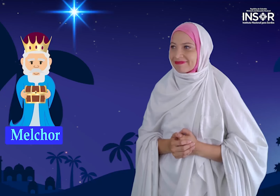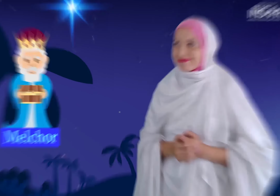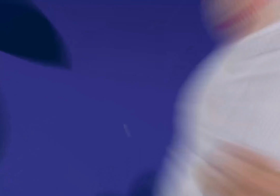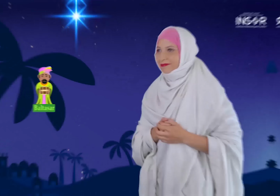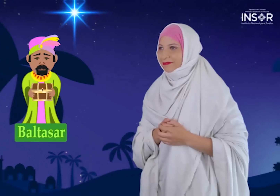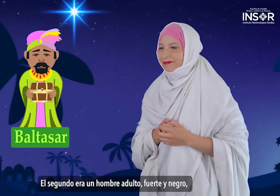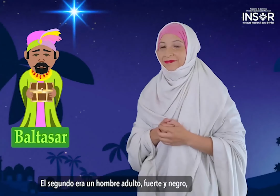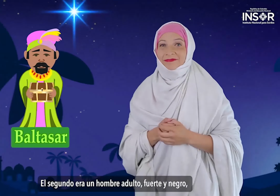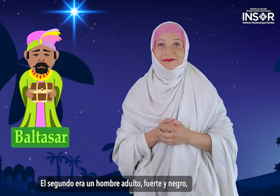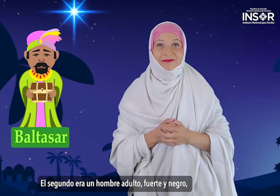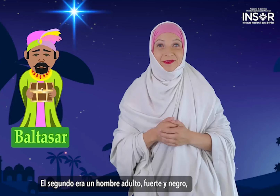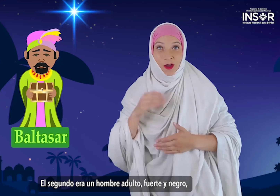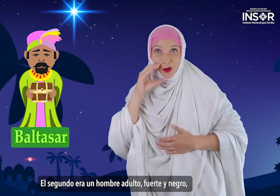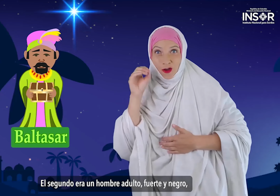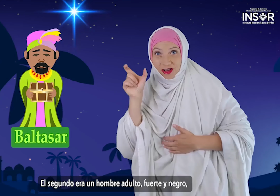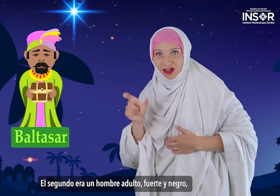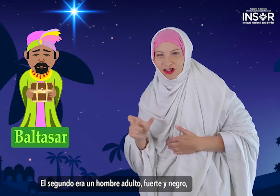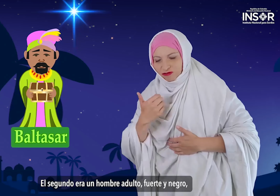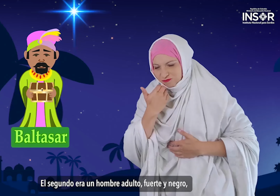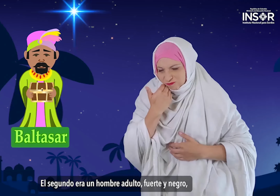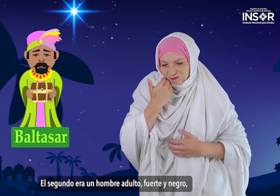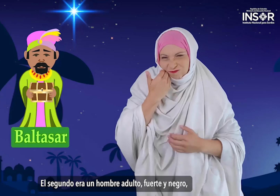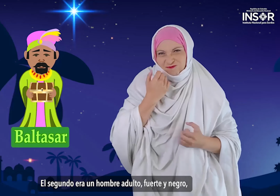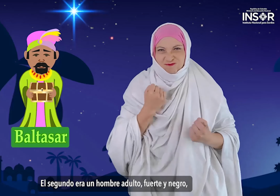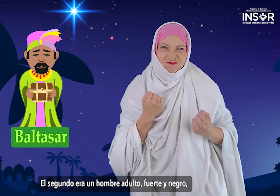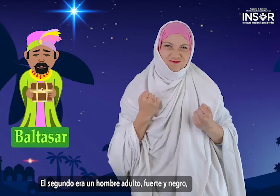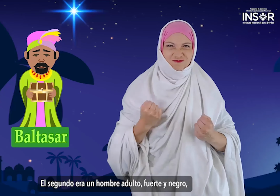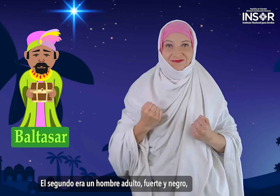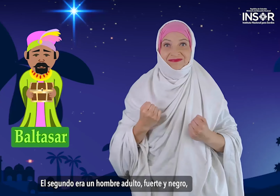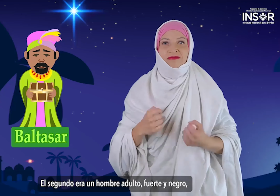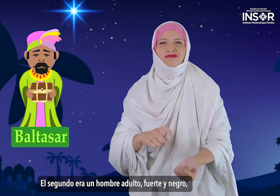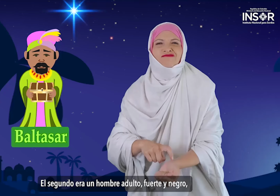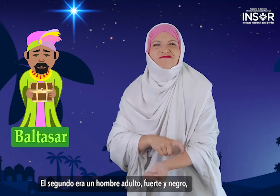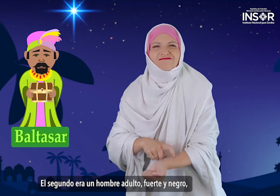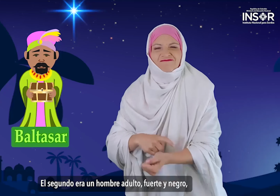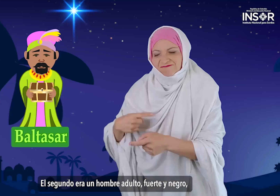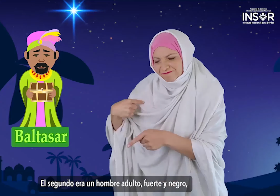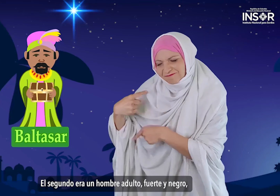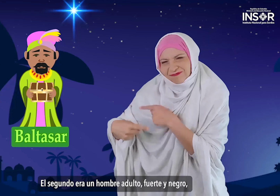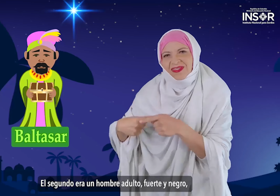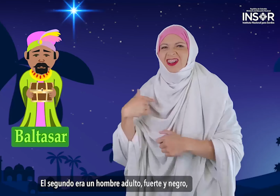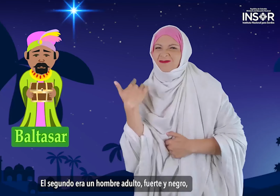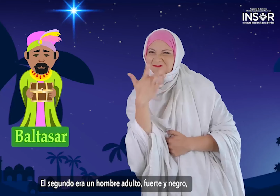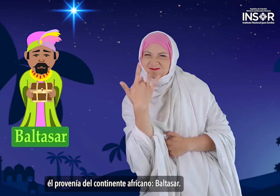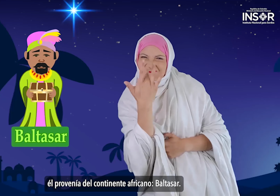El segundo era un hombre adulto, fuerte y negro. Él